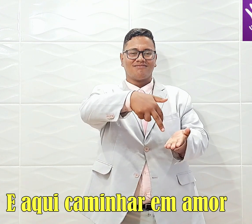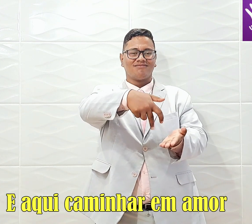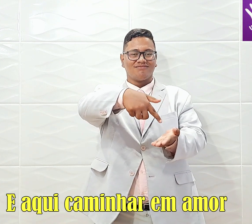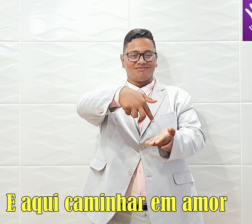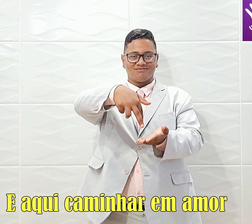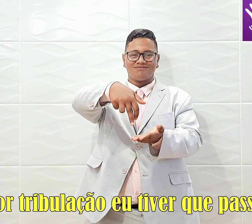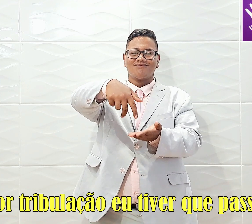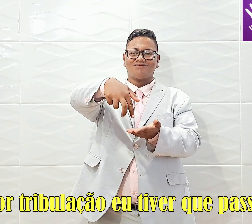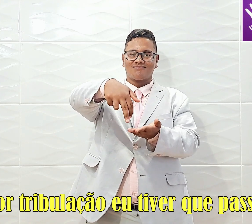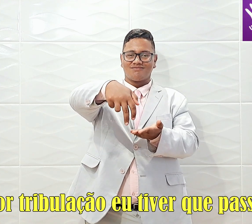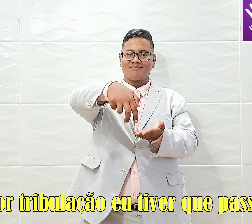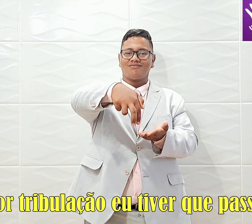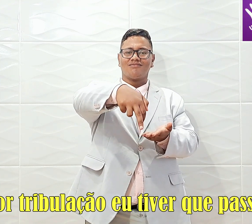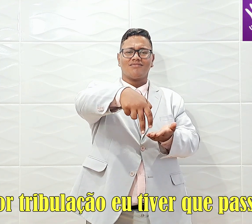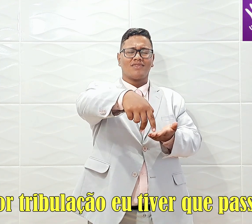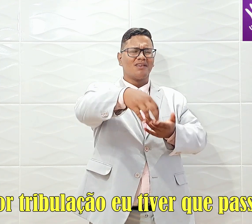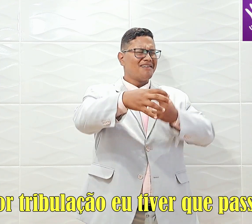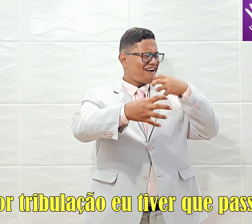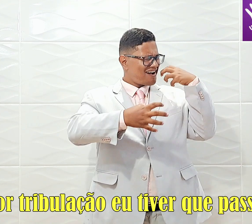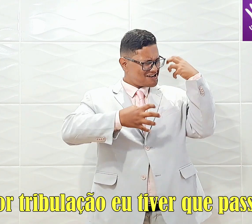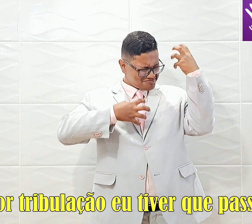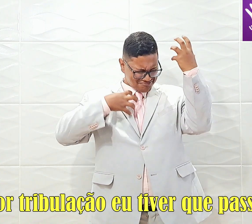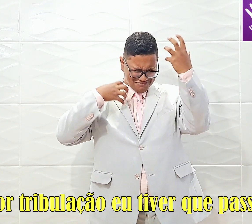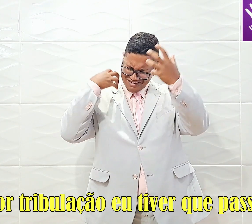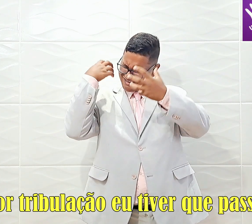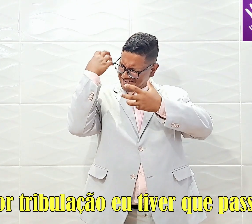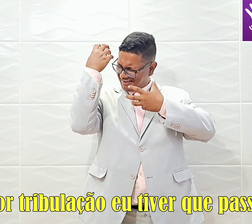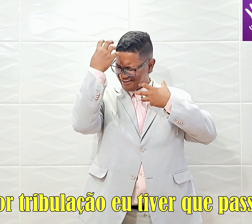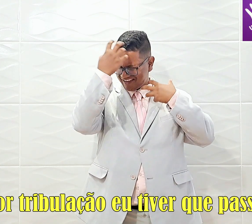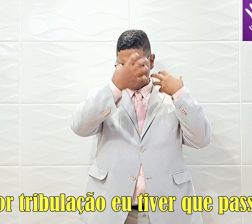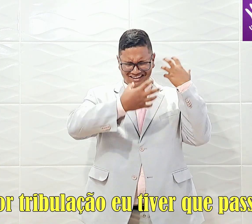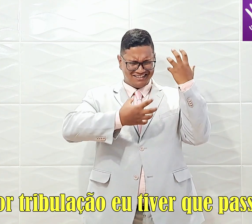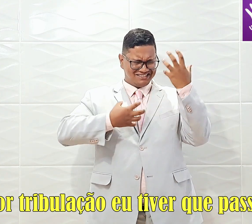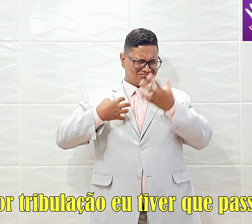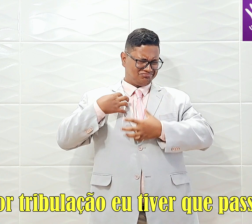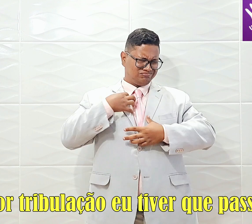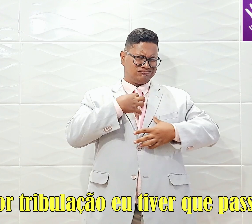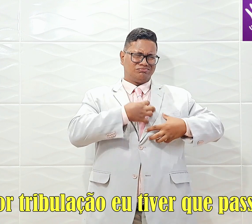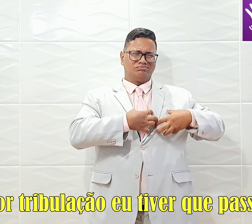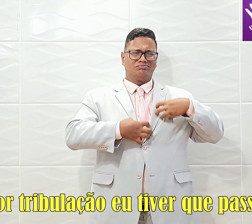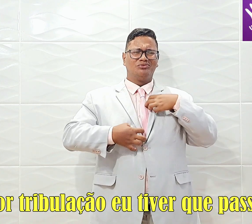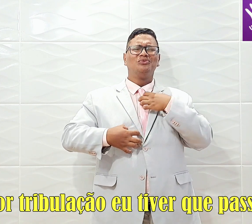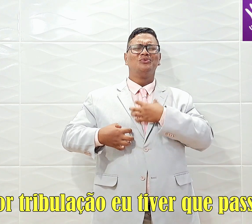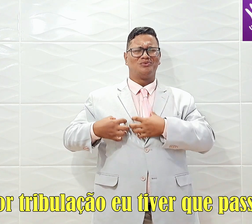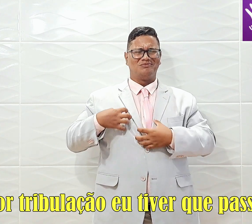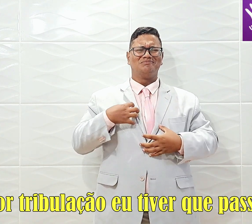Se por tribulação eu tiver